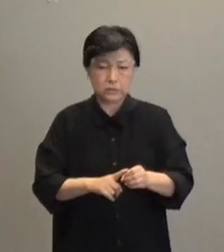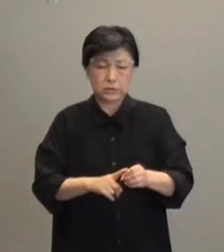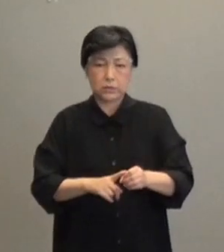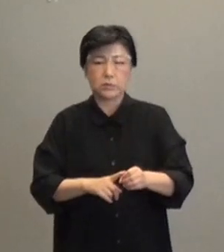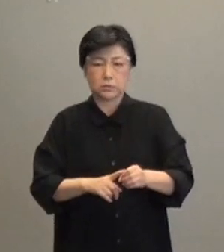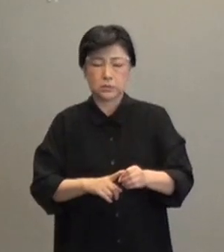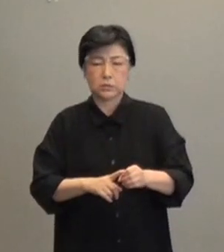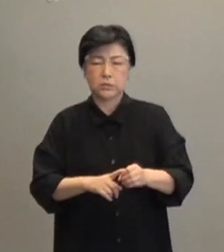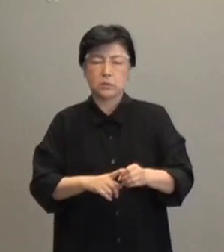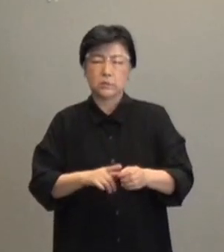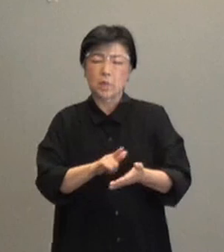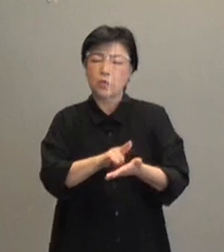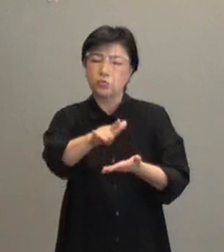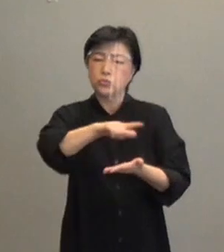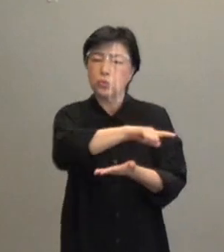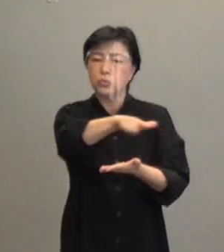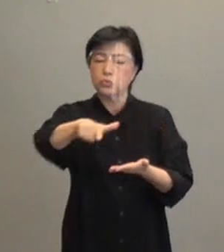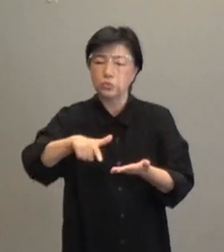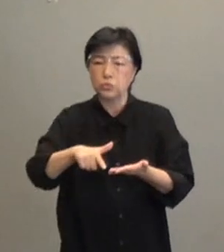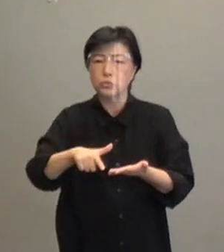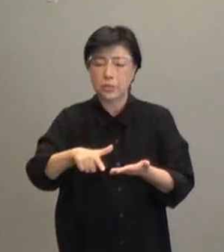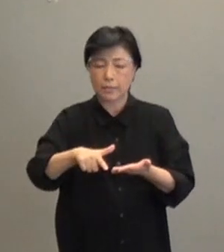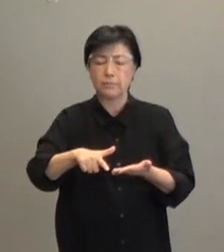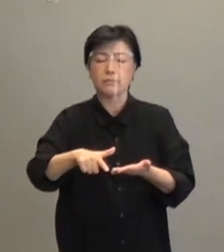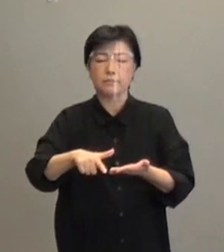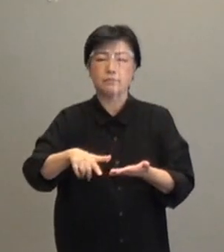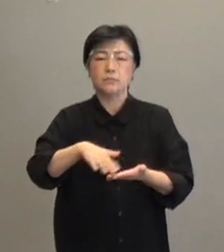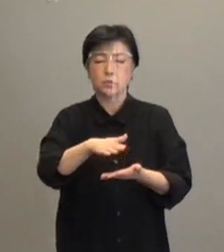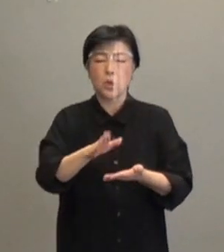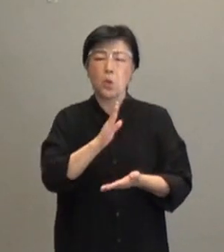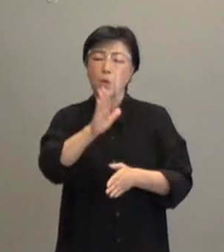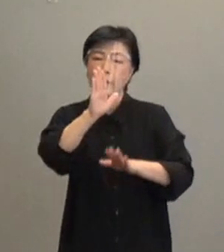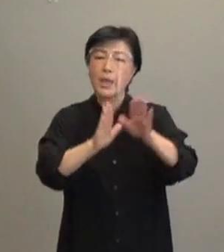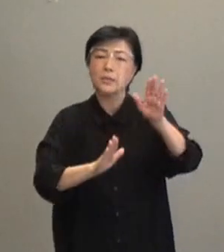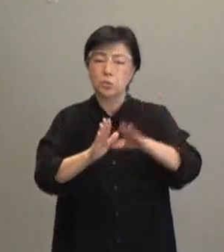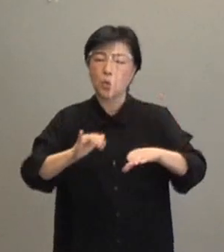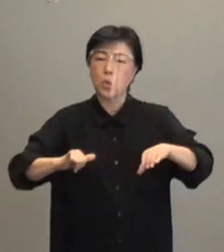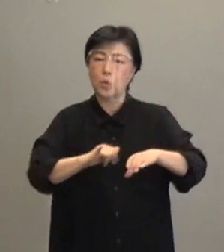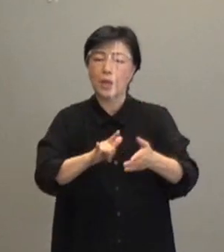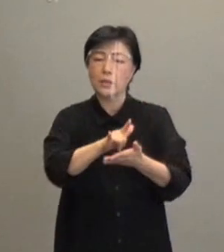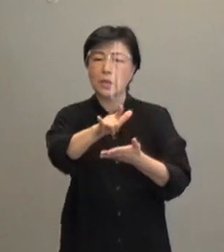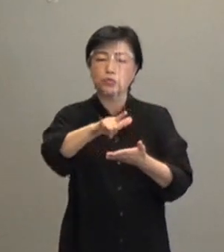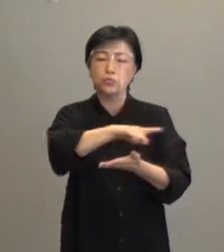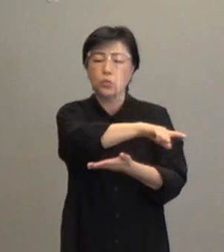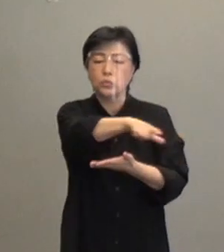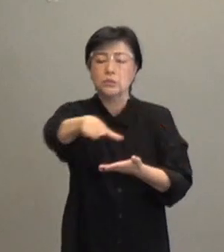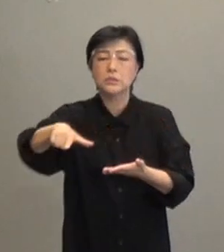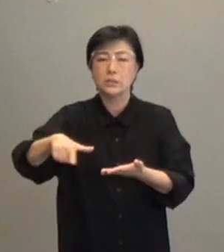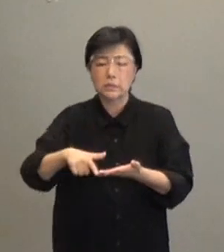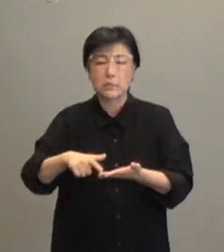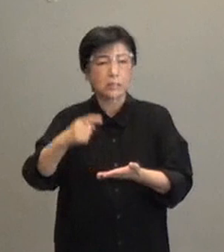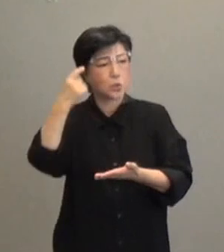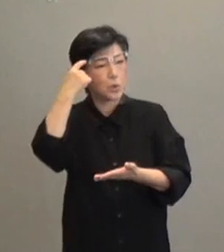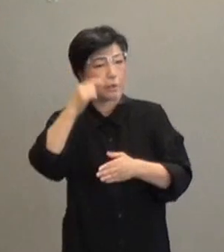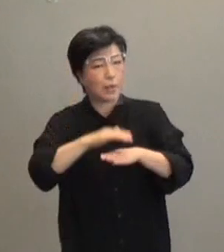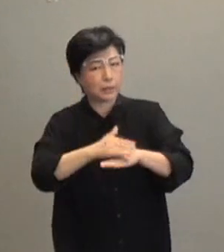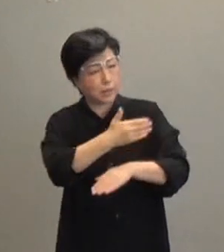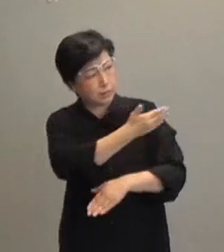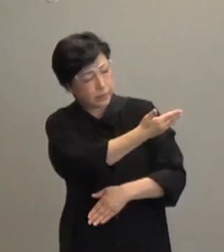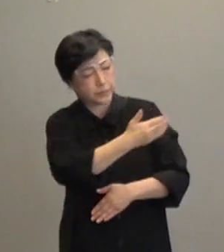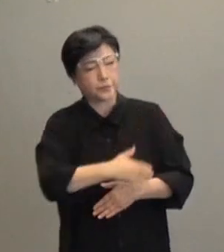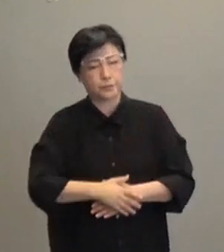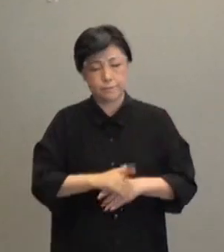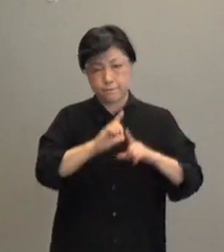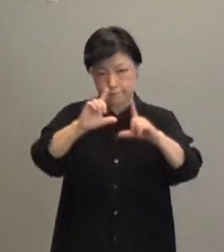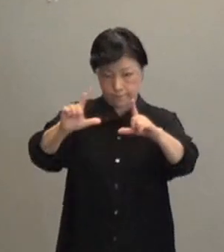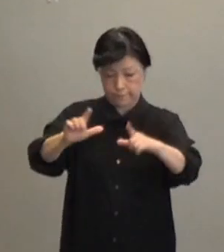周辺地域への影響もあるかと思いますので、今の現状成田空港を抱える知事としてどのように感じていらっしゃるか教えてください。 は